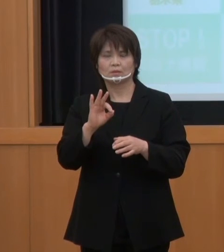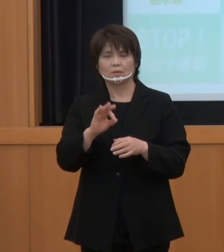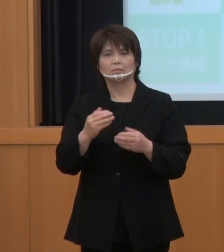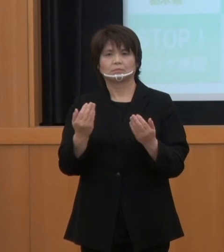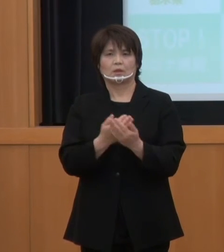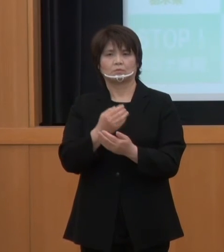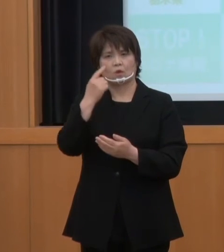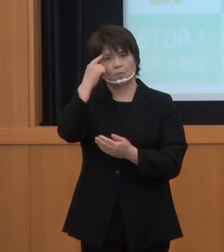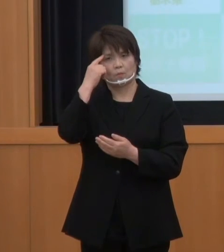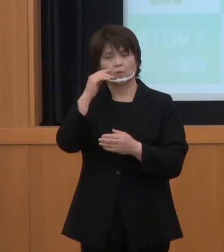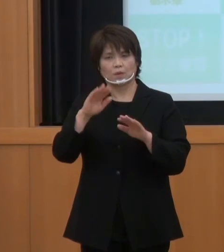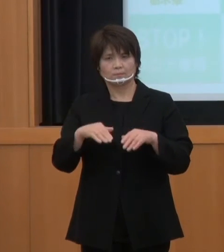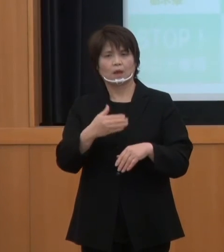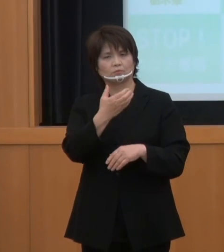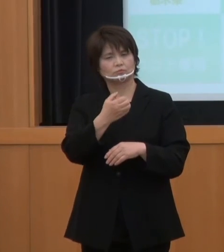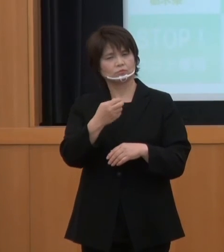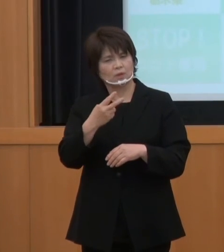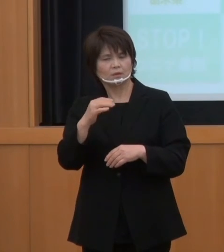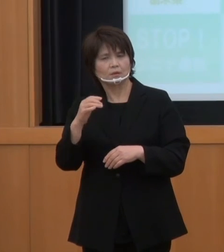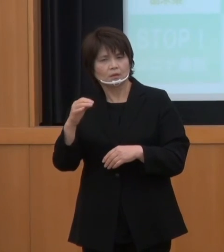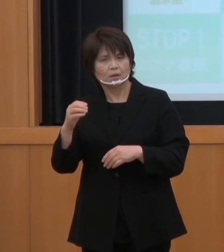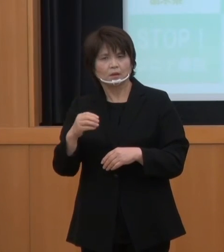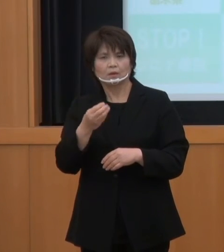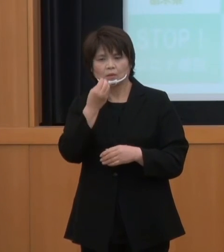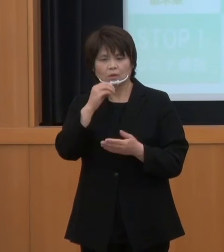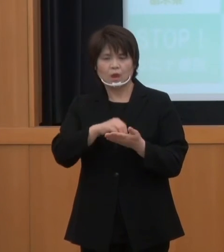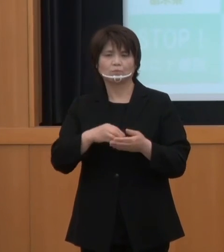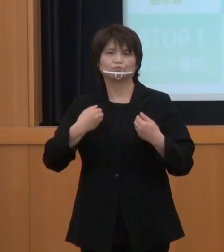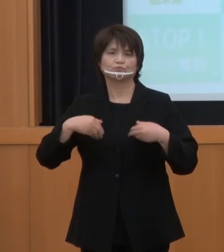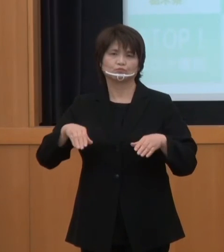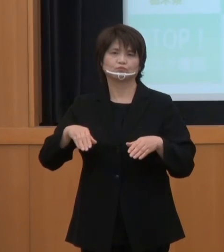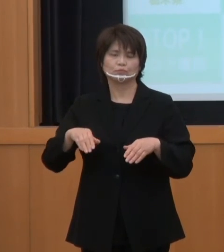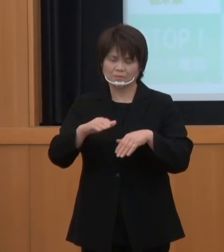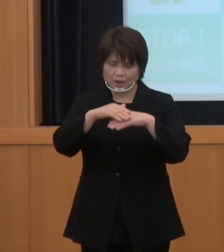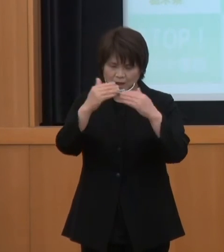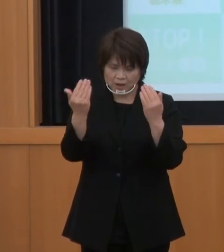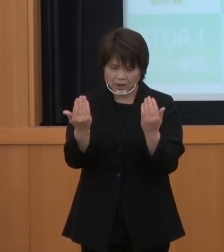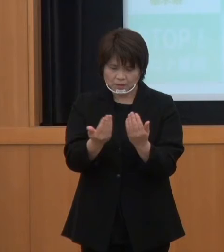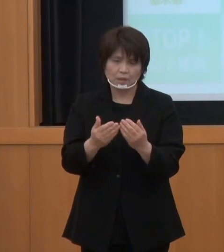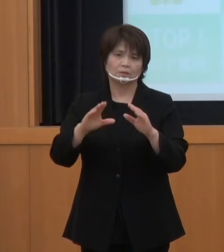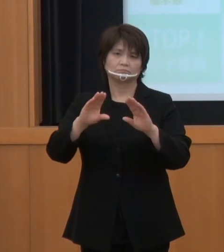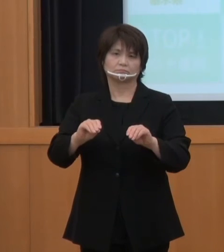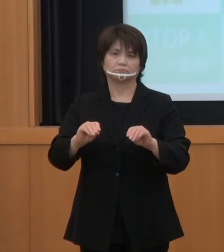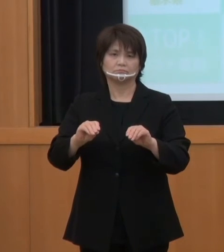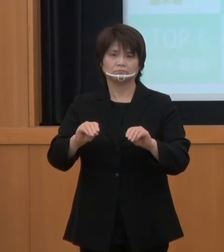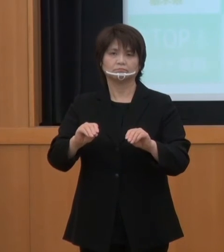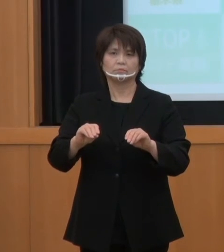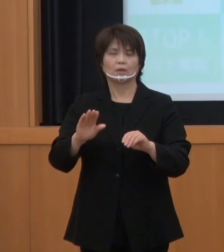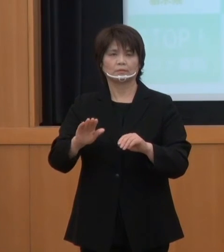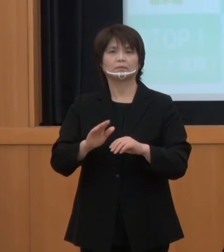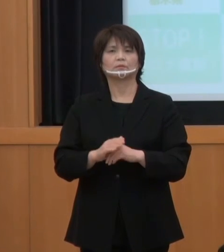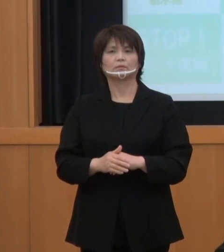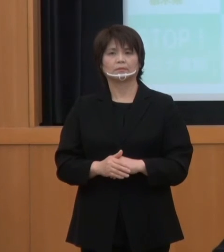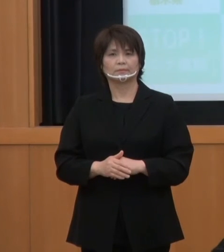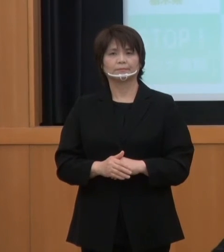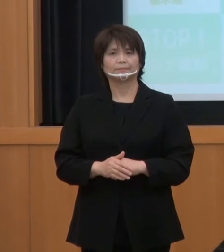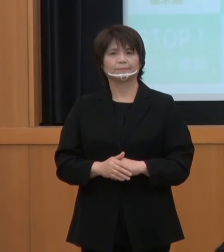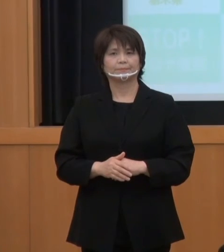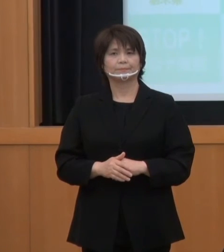97% ということで、大半の押印手続きが廃止されたことが、県民に与える意義について、知事はどのようにお考えでしょう